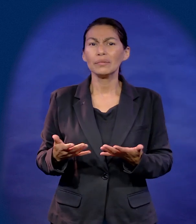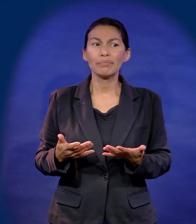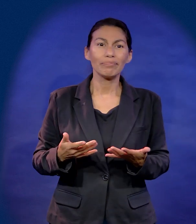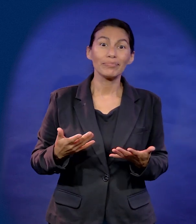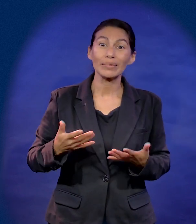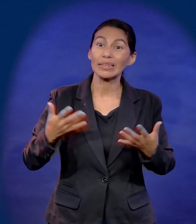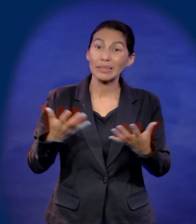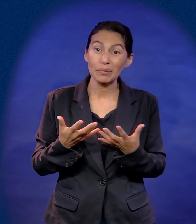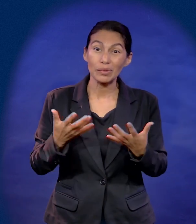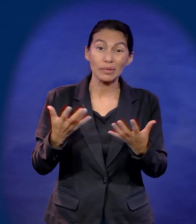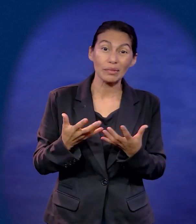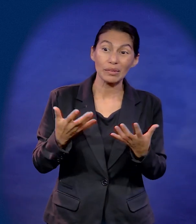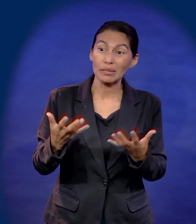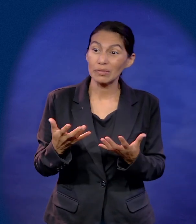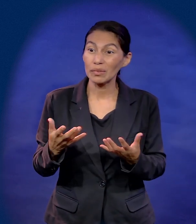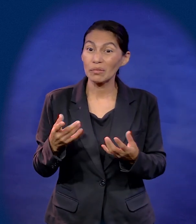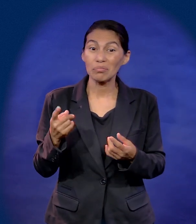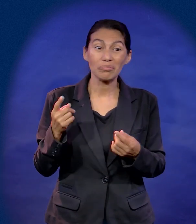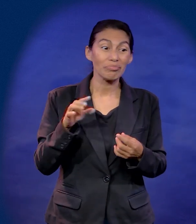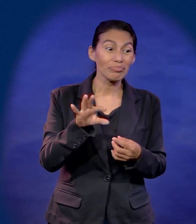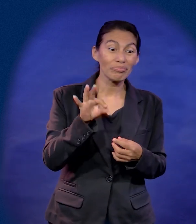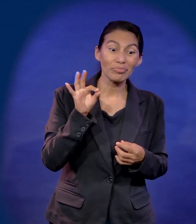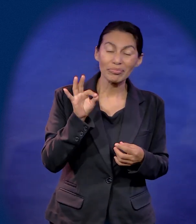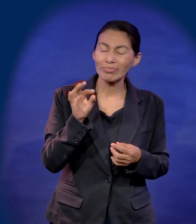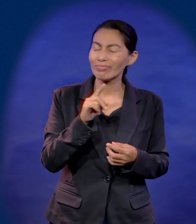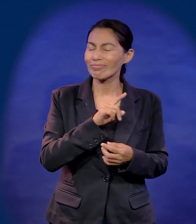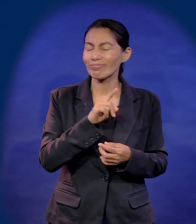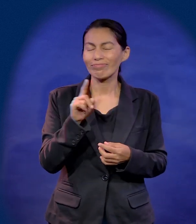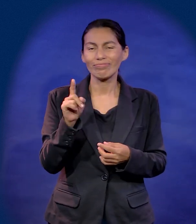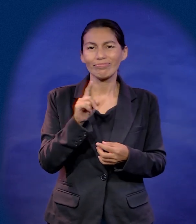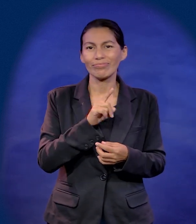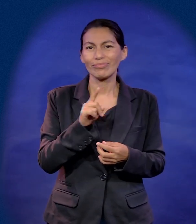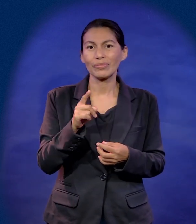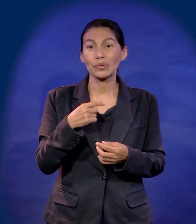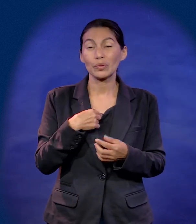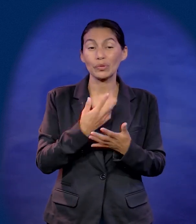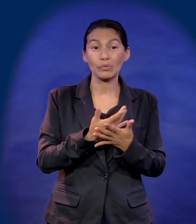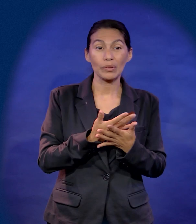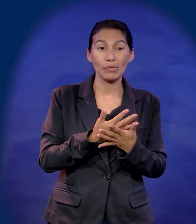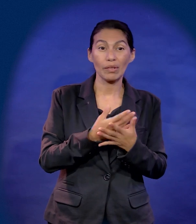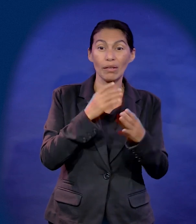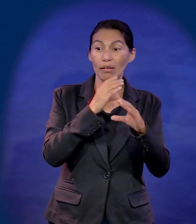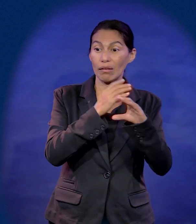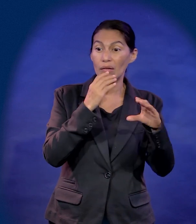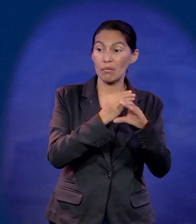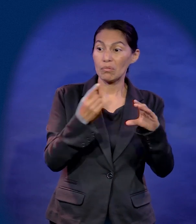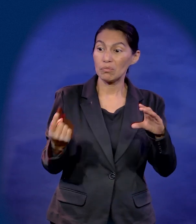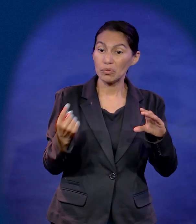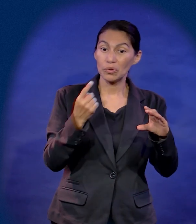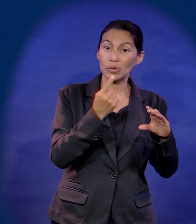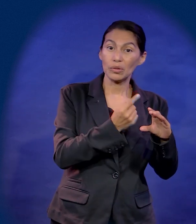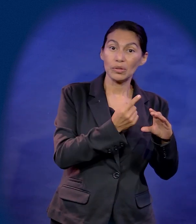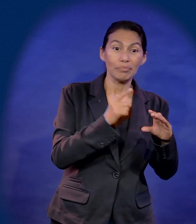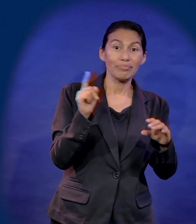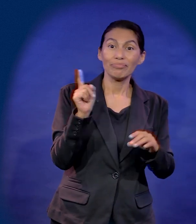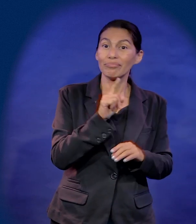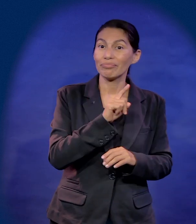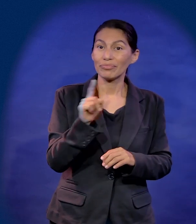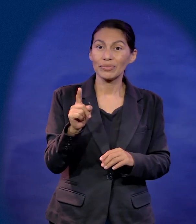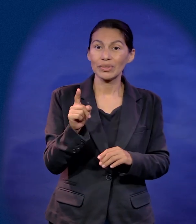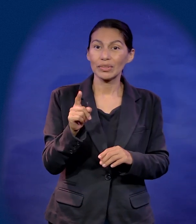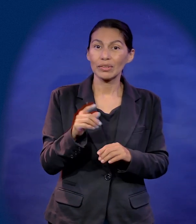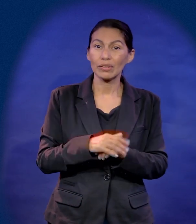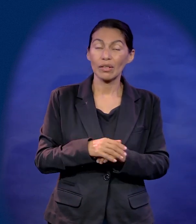buscar. Empezamos mire, hicimos de todo, pero no salió. Mi esperanza era que llegara el autobús, pero tampoco